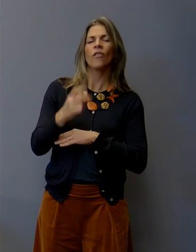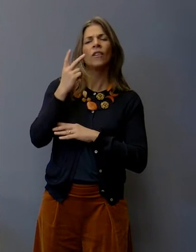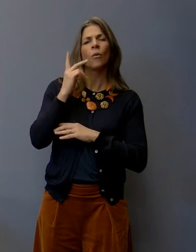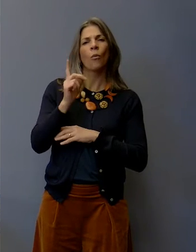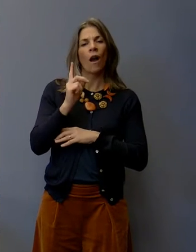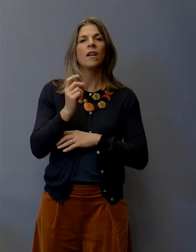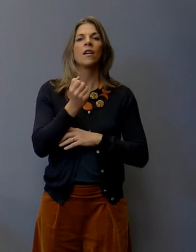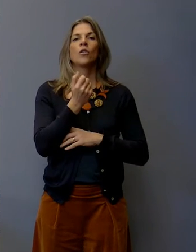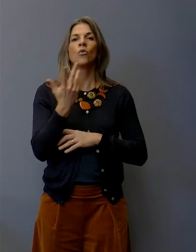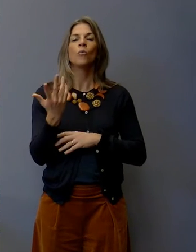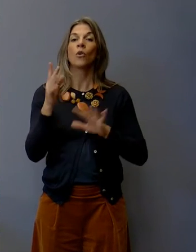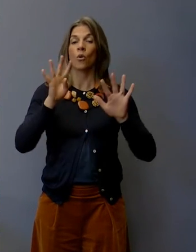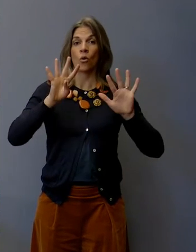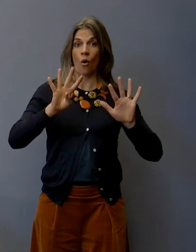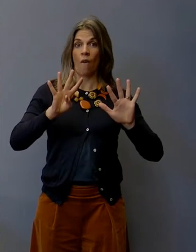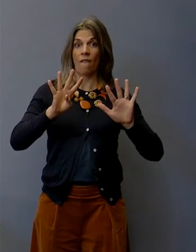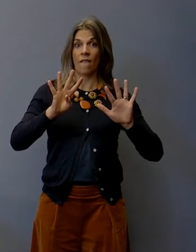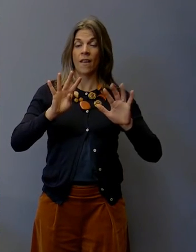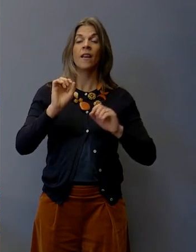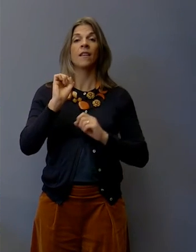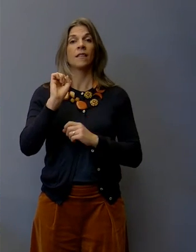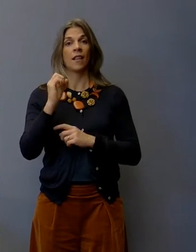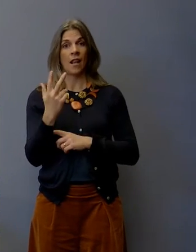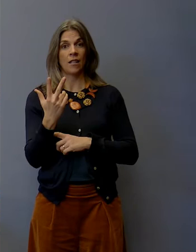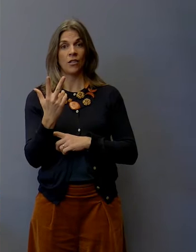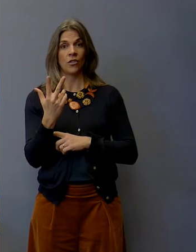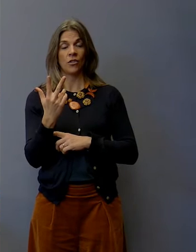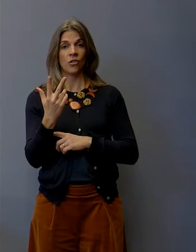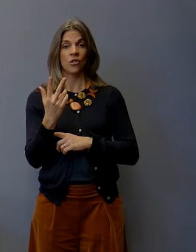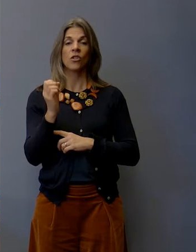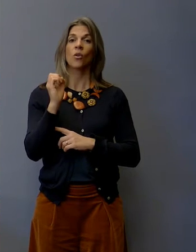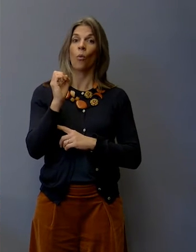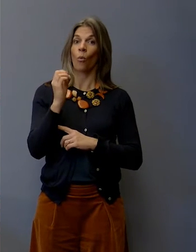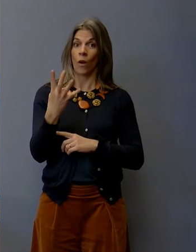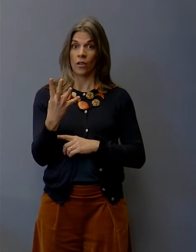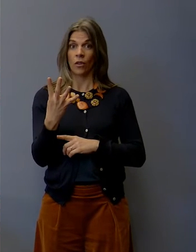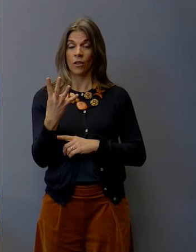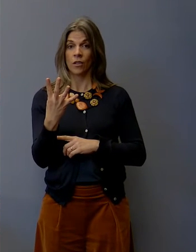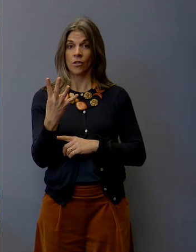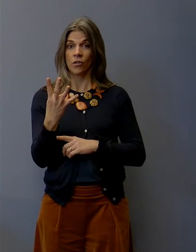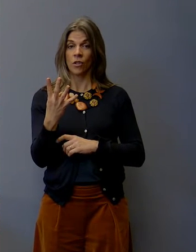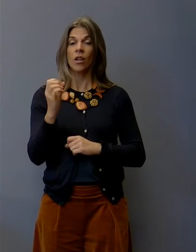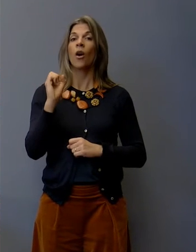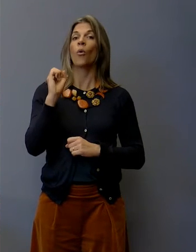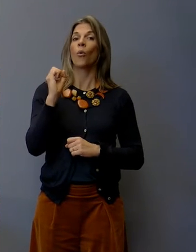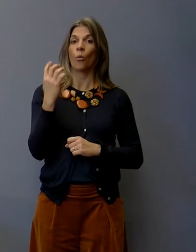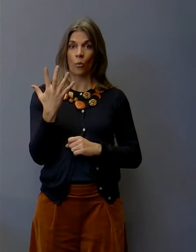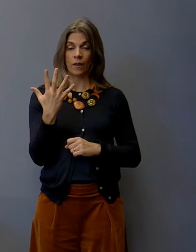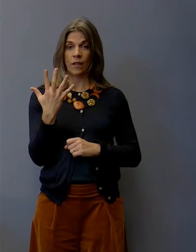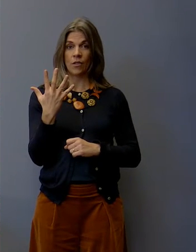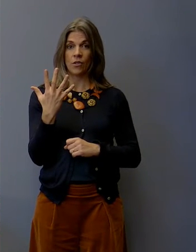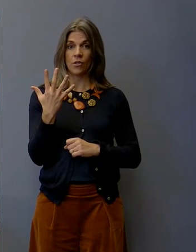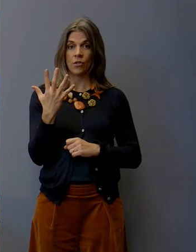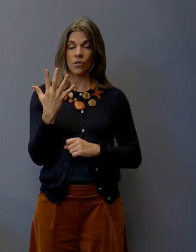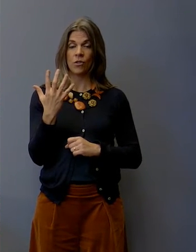numero 9 il numero 13 il numero 14 il numero 15 il numero